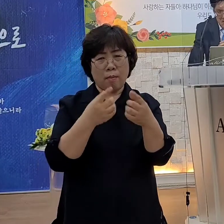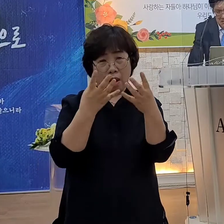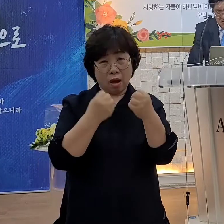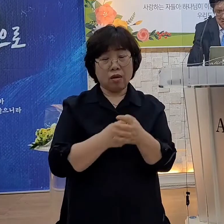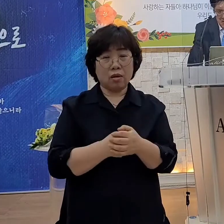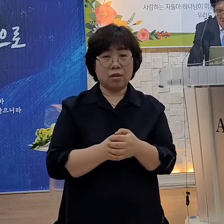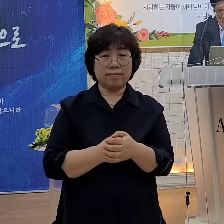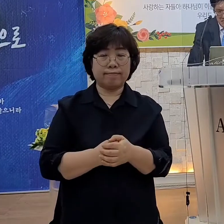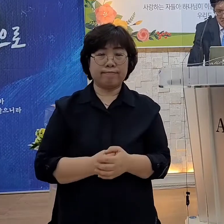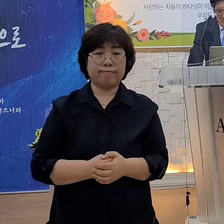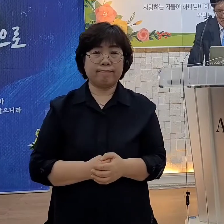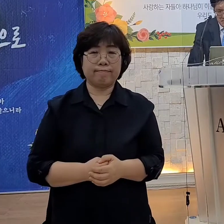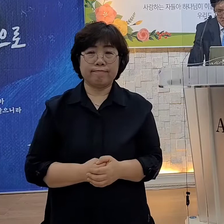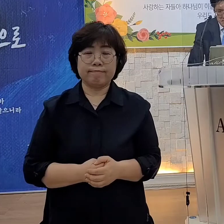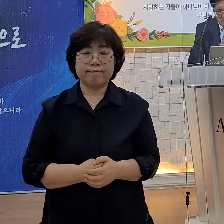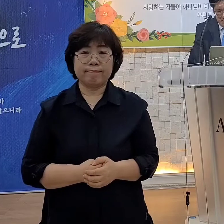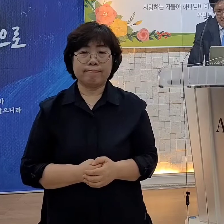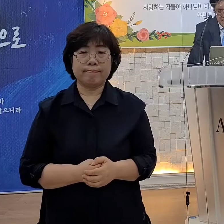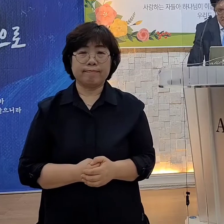둘이 각각 다르다.